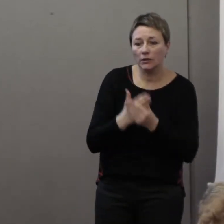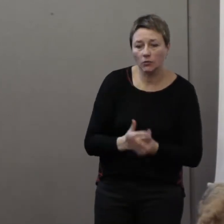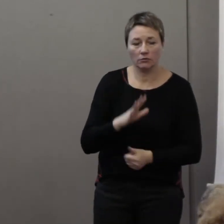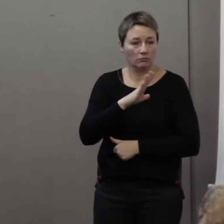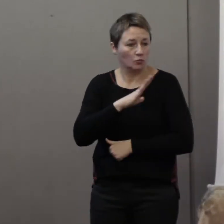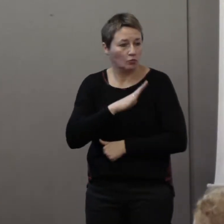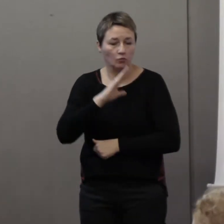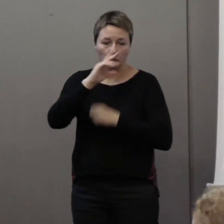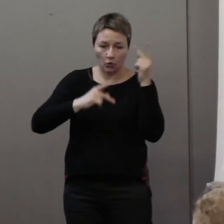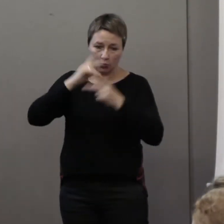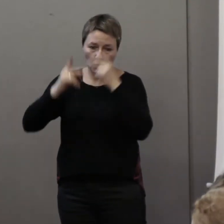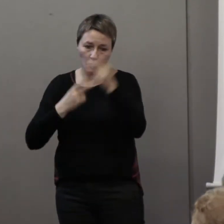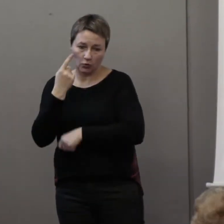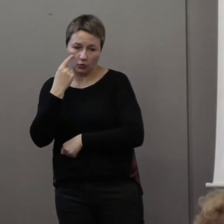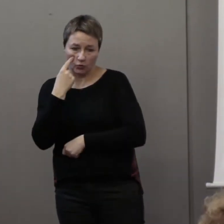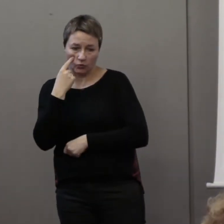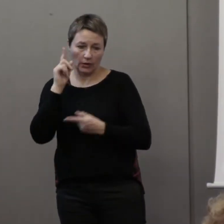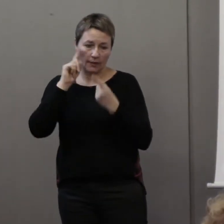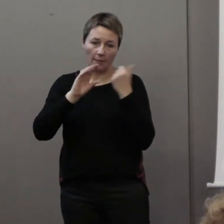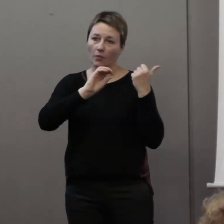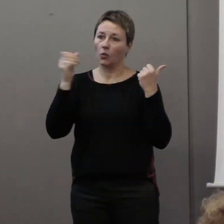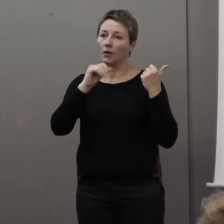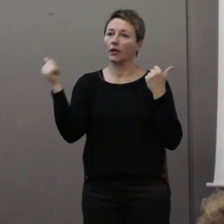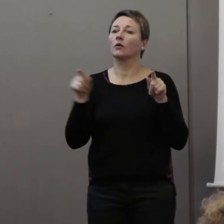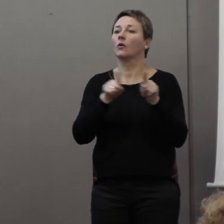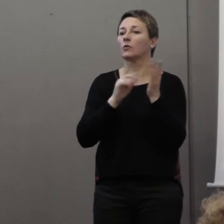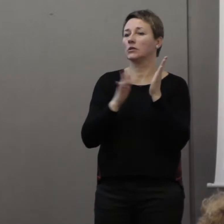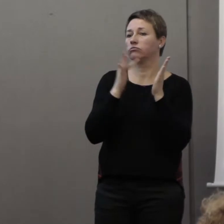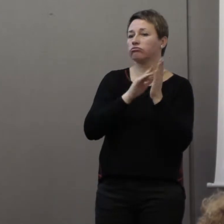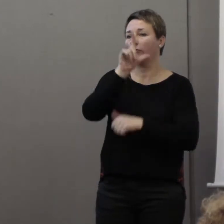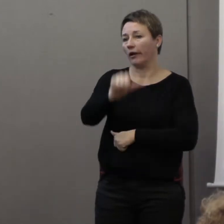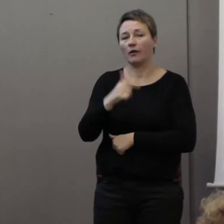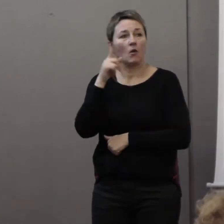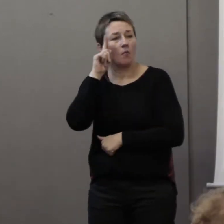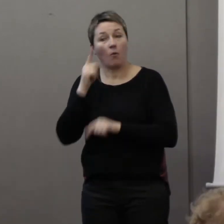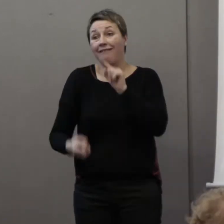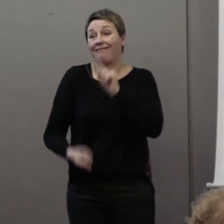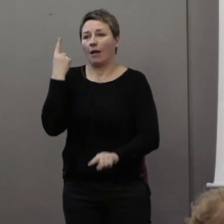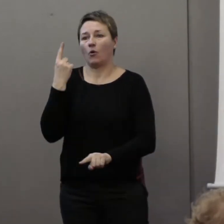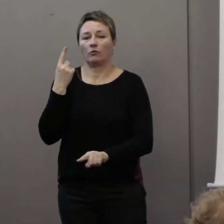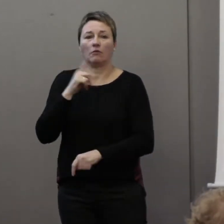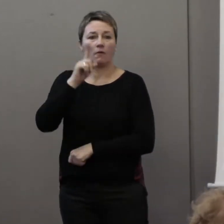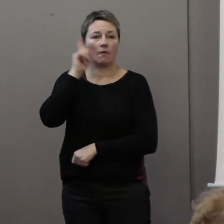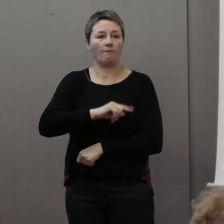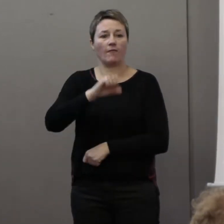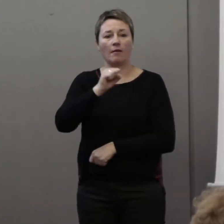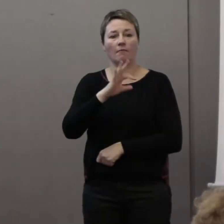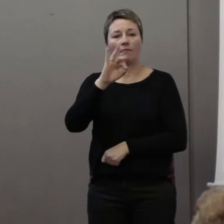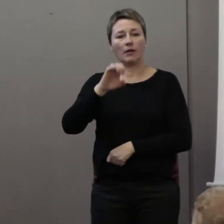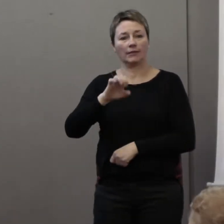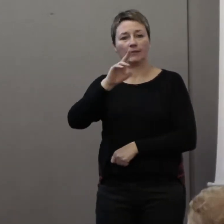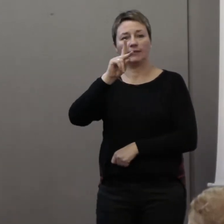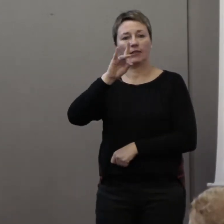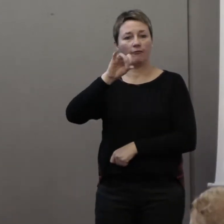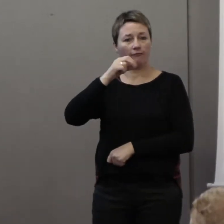été donnée plus, vous le verrez, au numérique et au digital. Parce que là aussi c'est important, Stéphanie Xoxé l'a